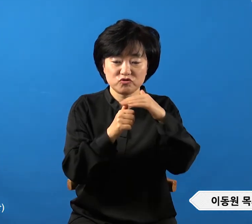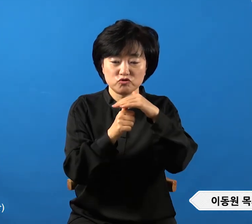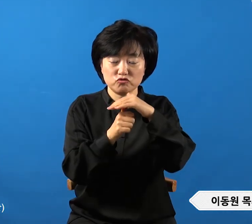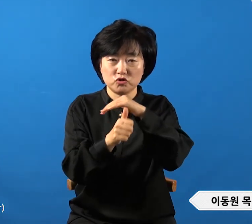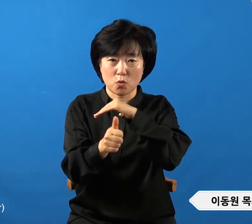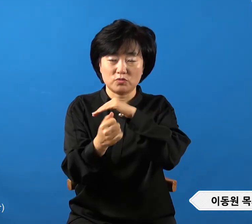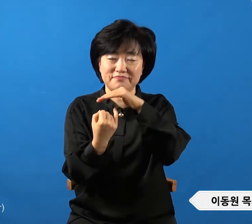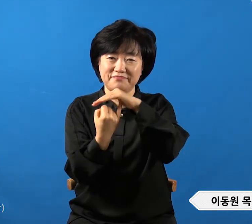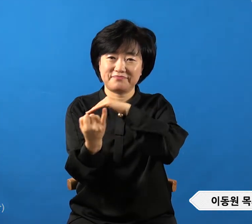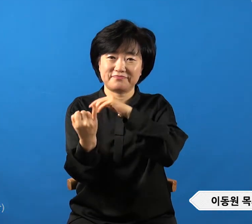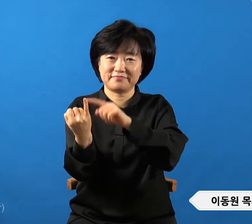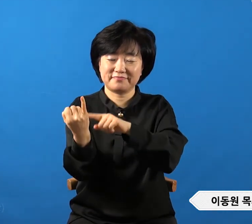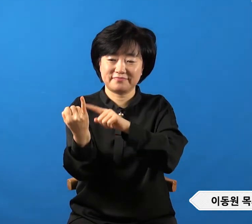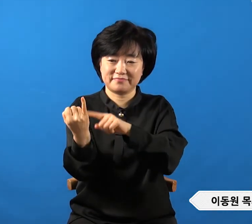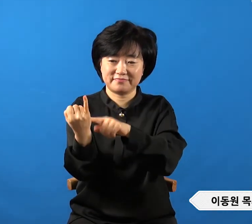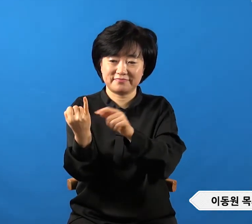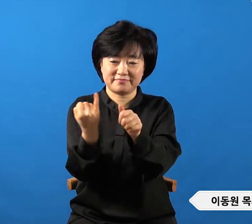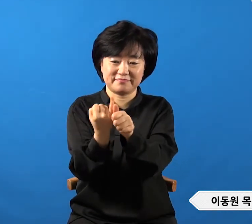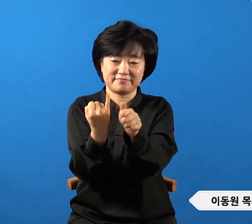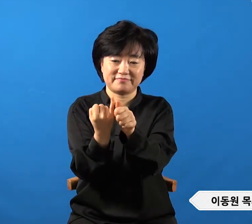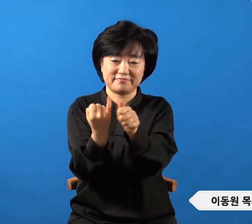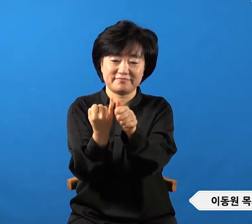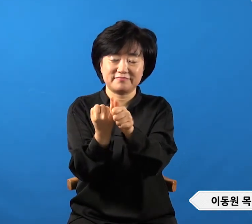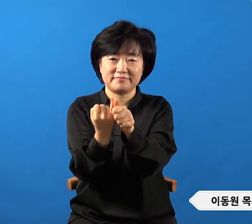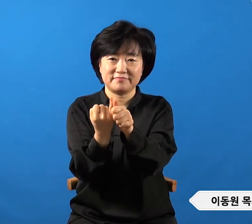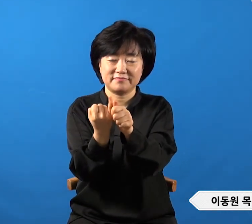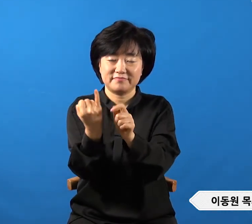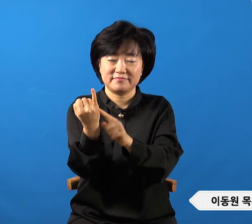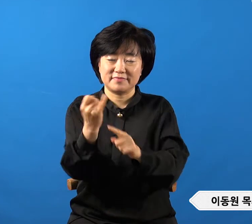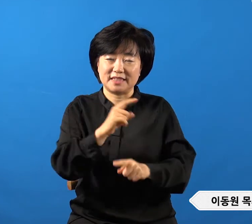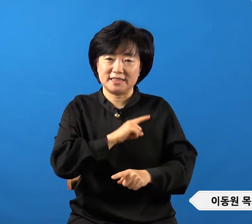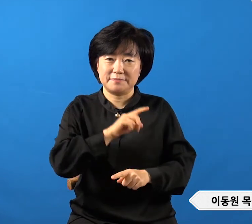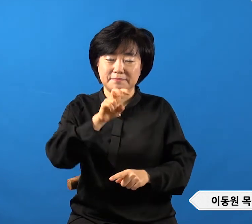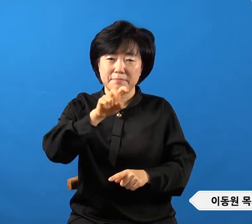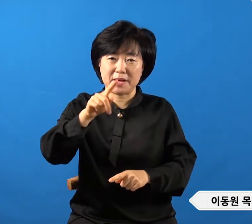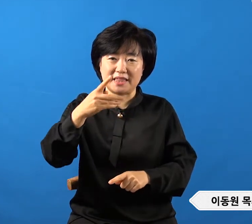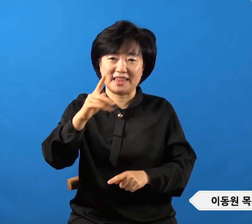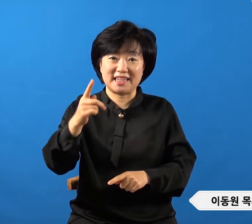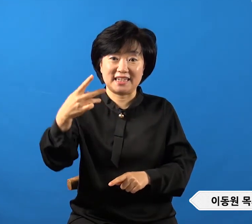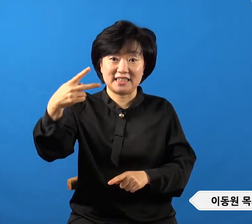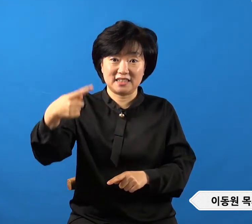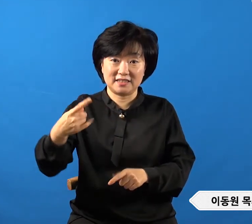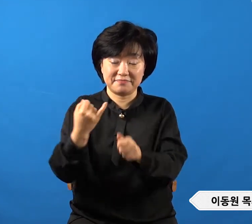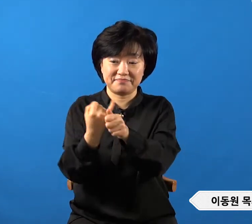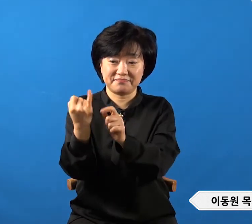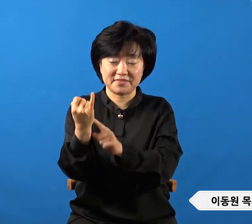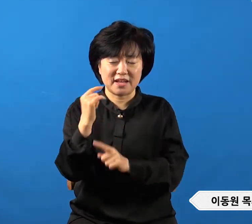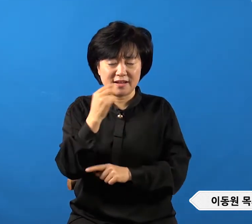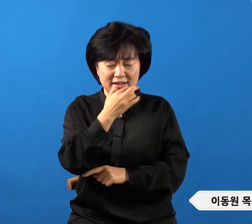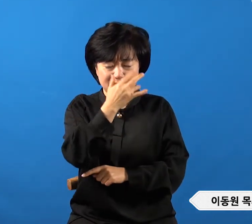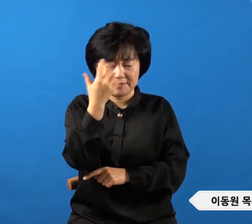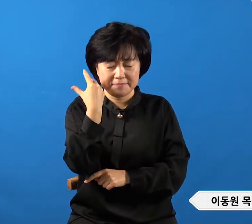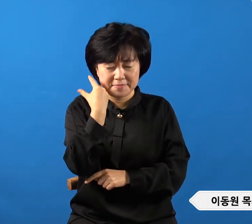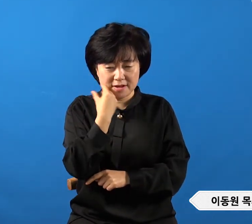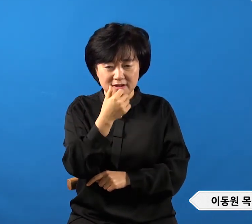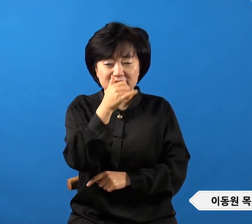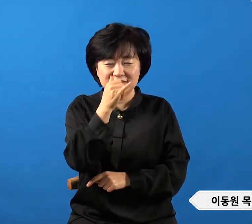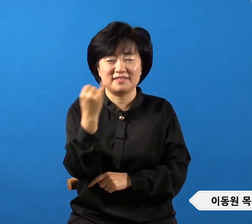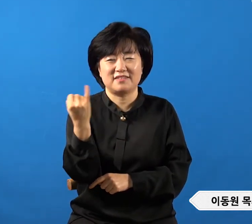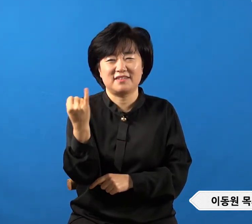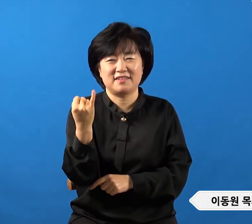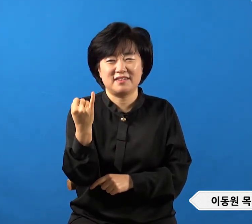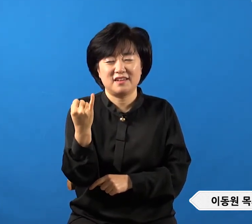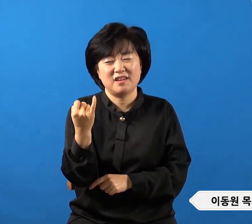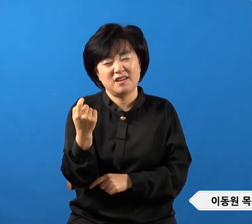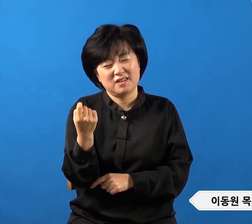주인공 르와젤의 부인이었던 마틸드라는 이 여인은 아름답고 매력적인 미모를